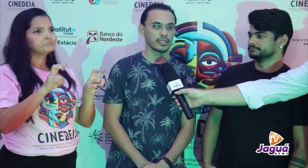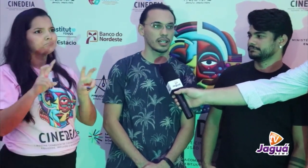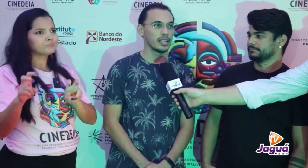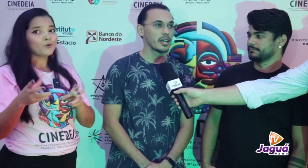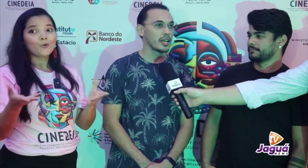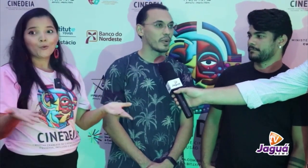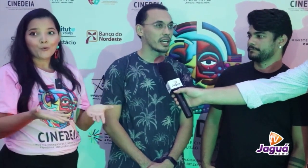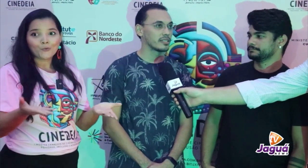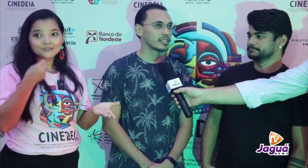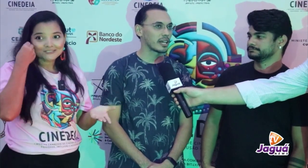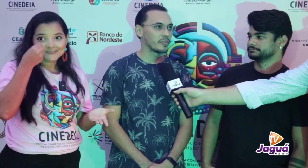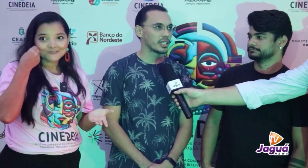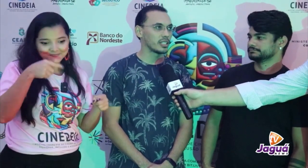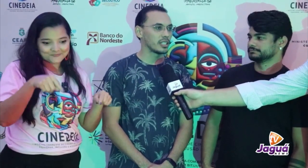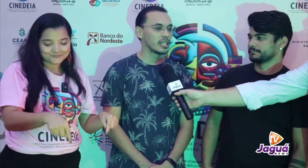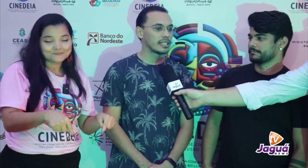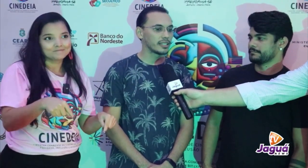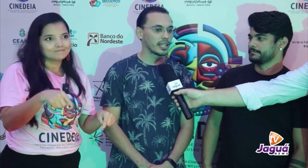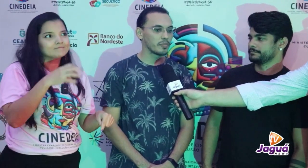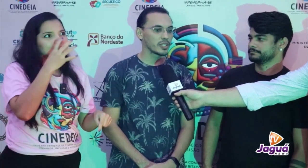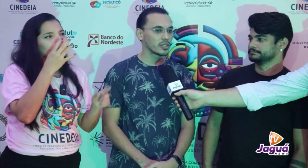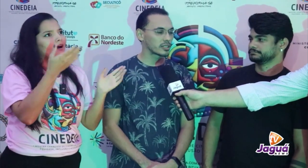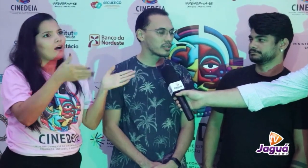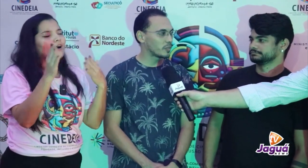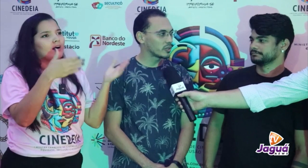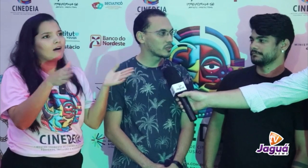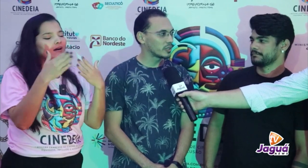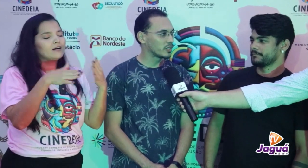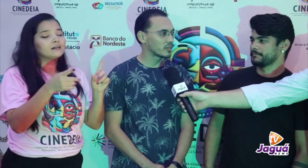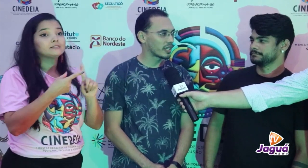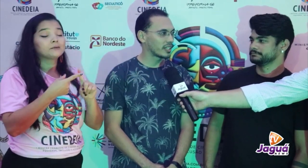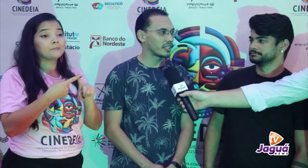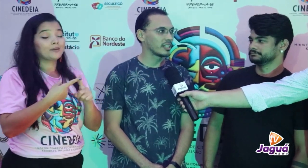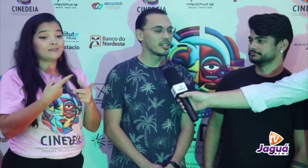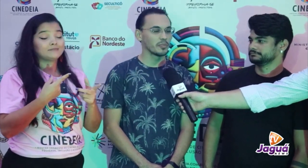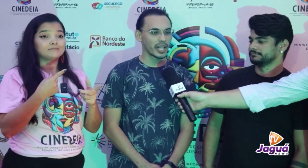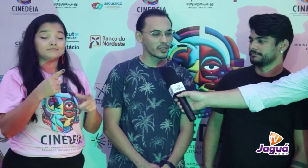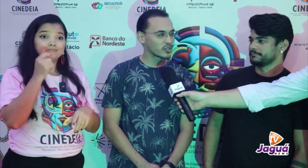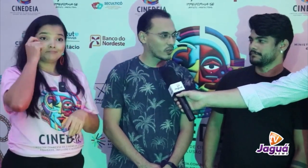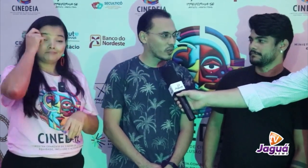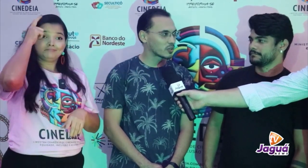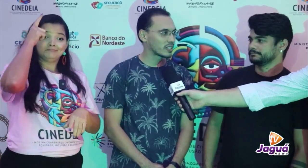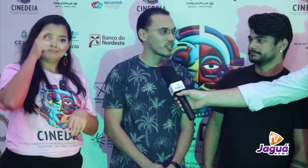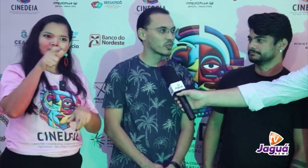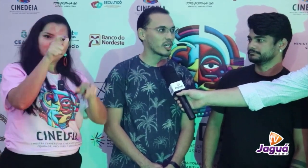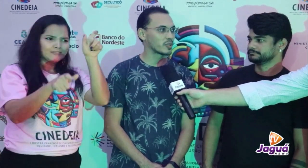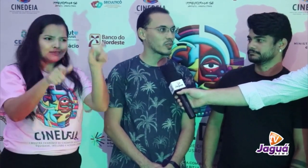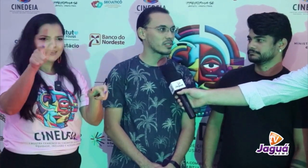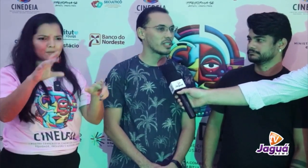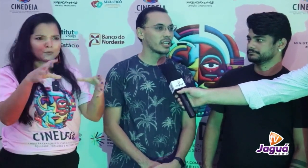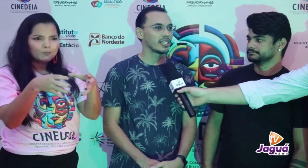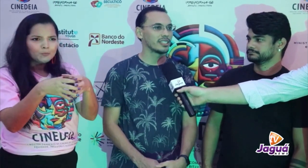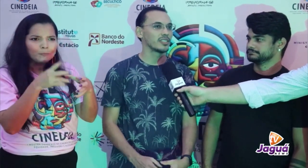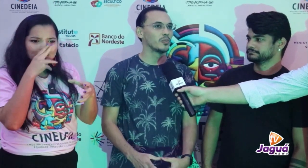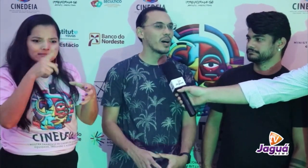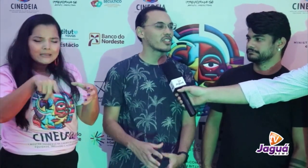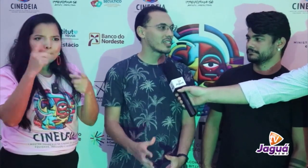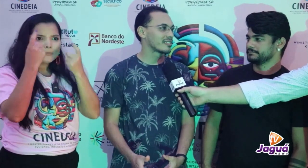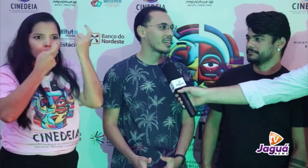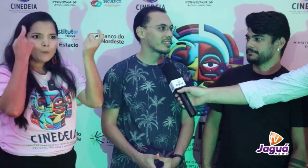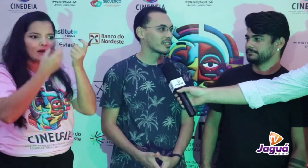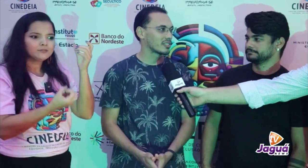vai vivenciar, mas saber que tem pessoas que se importam com isso, né, que empregam esforços em ajudar pessoas que